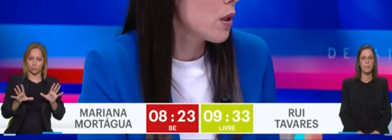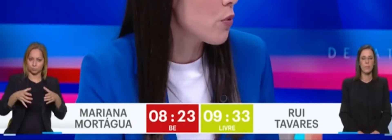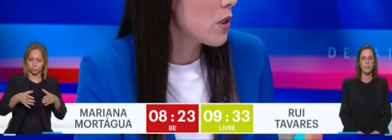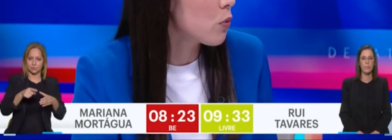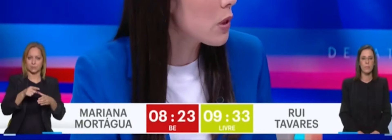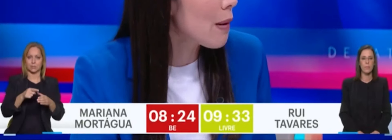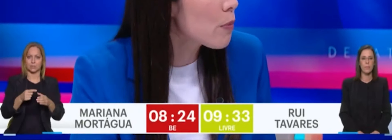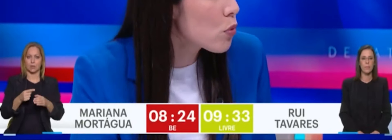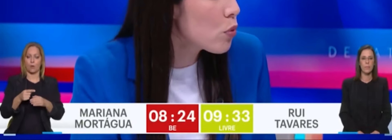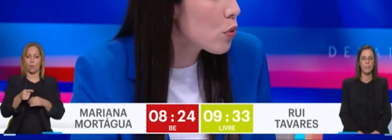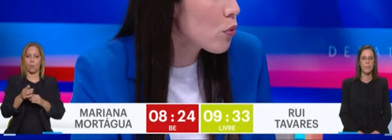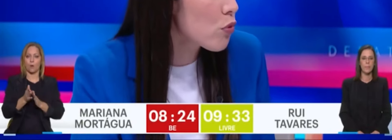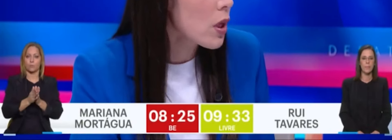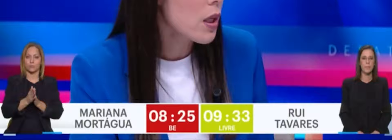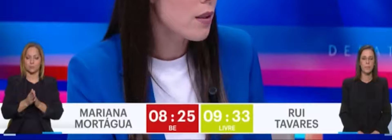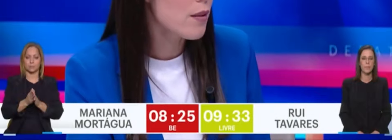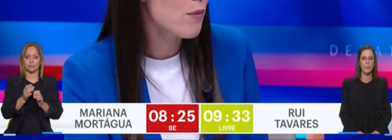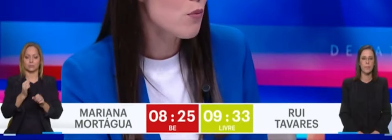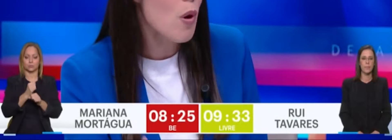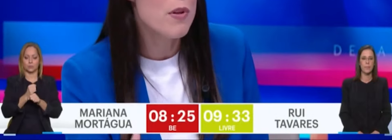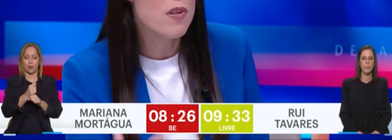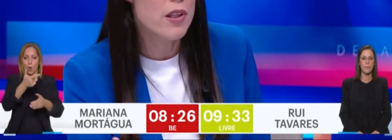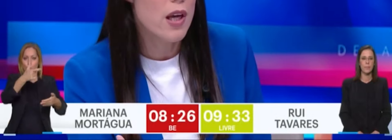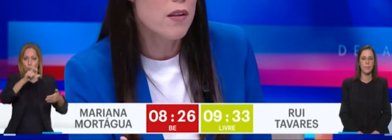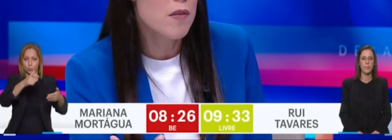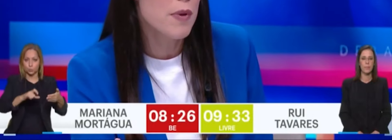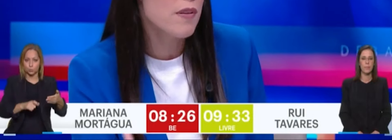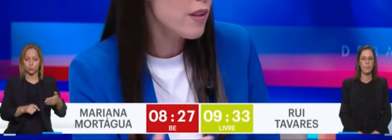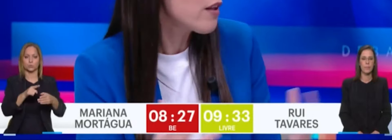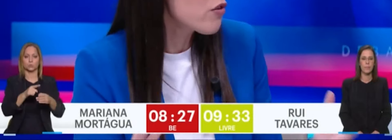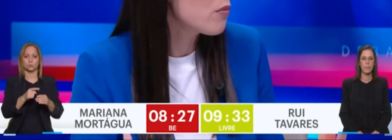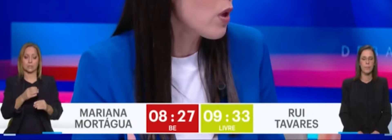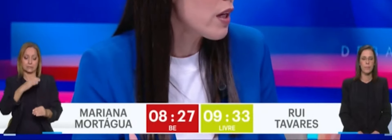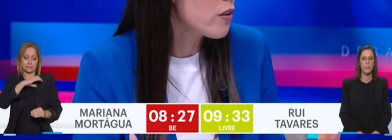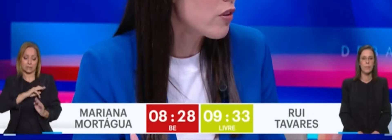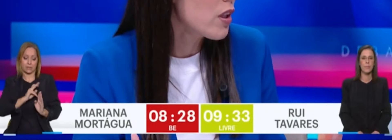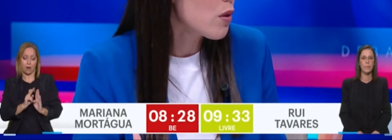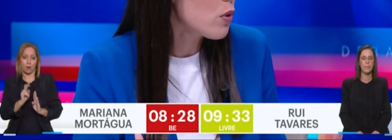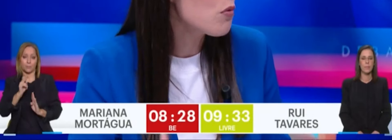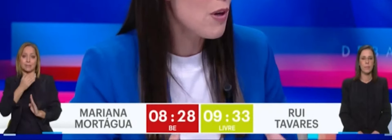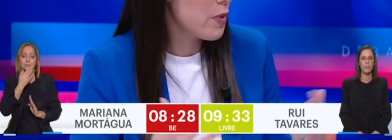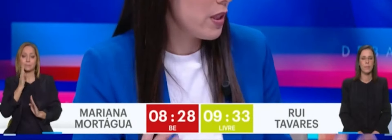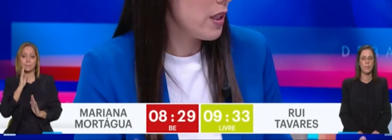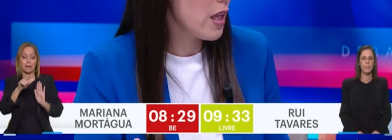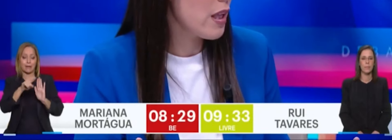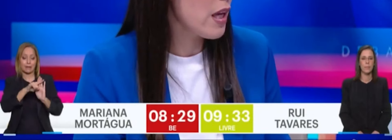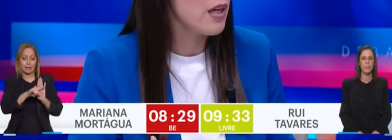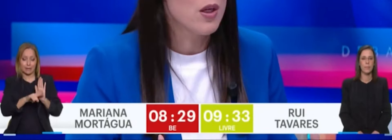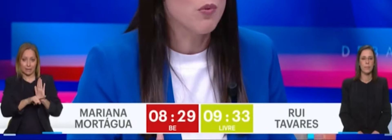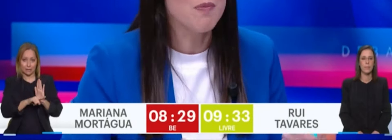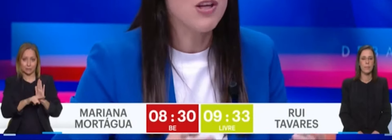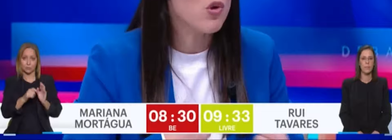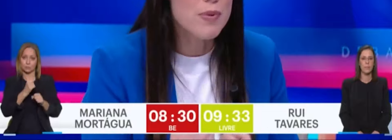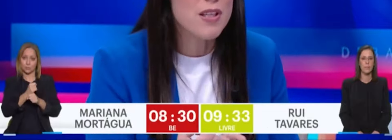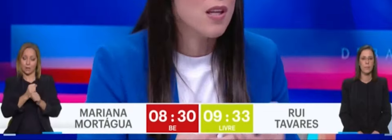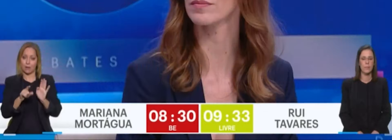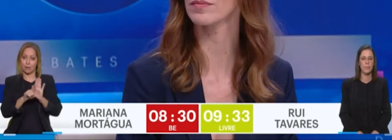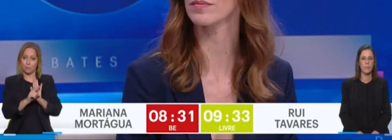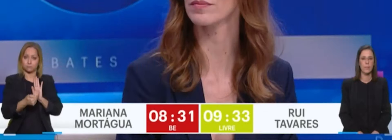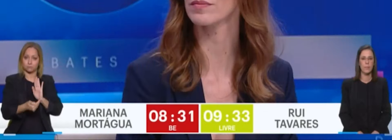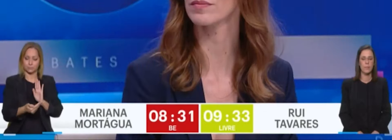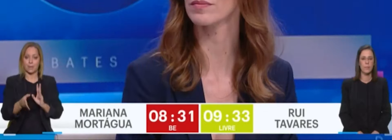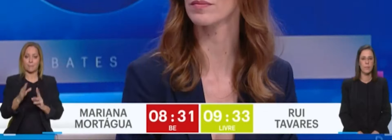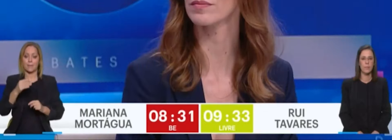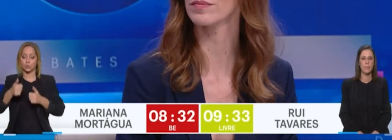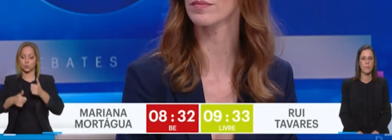exploração por exemplo no trabalho por turnos eh o aumento salarial Depende de regras laborais quanto mais precariedade há quanto mais competição